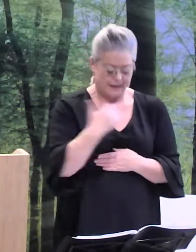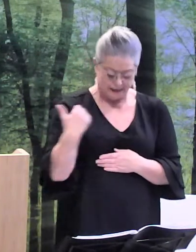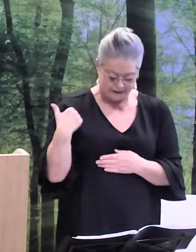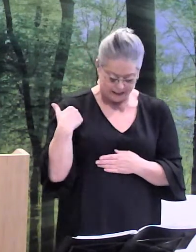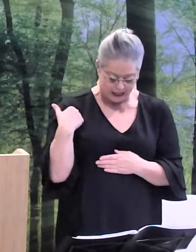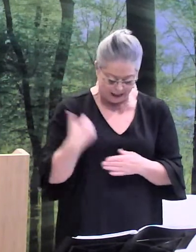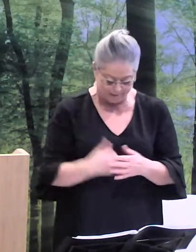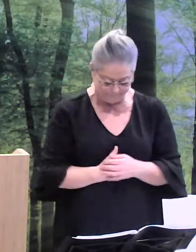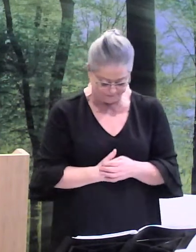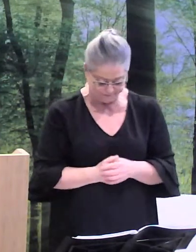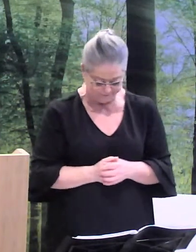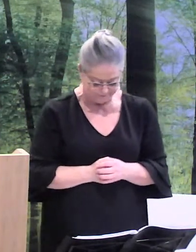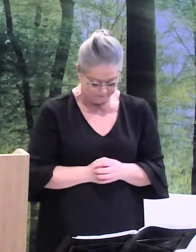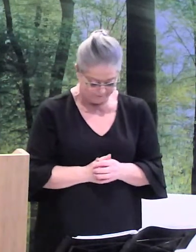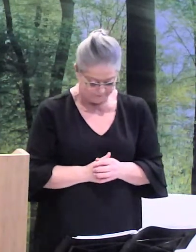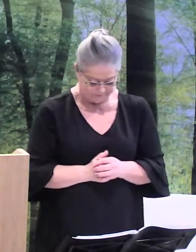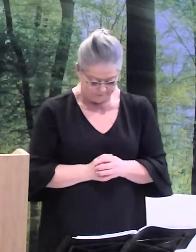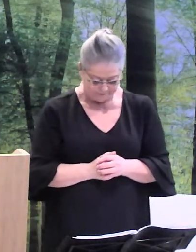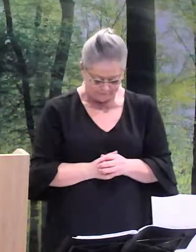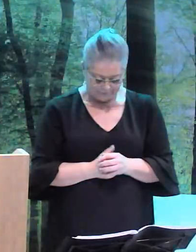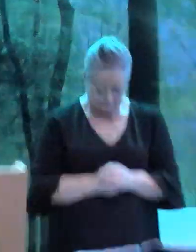de Heilige Geest. Amen.